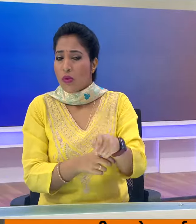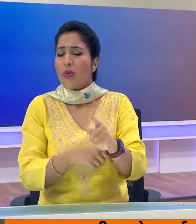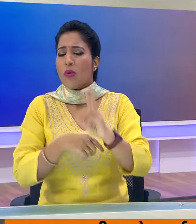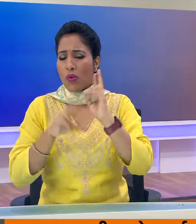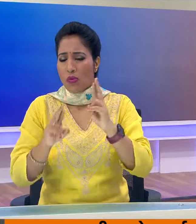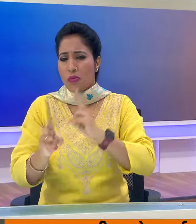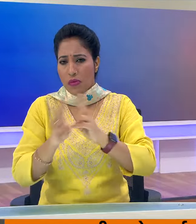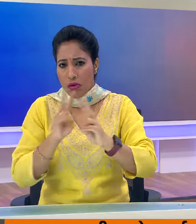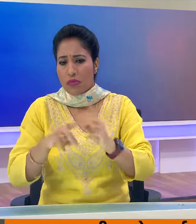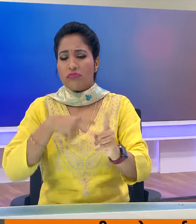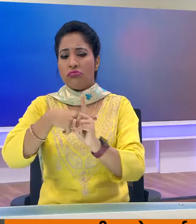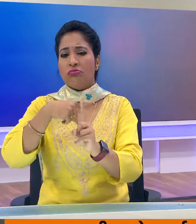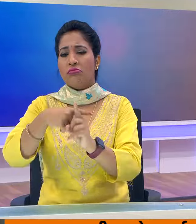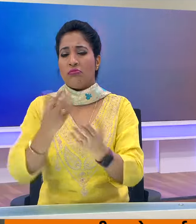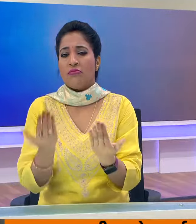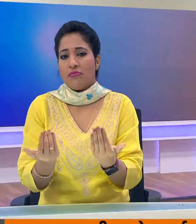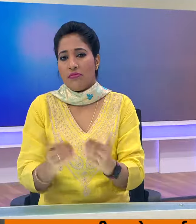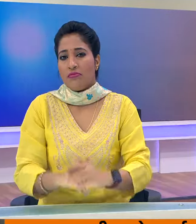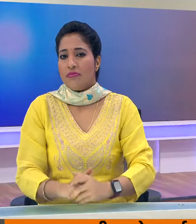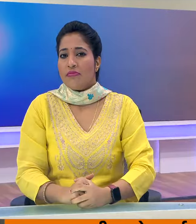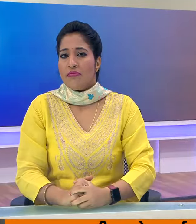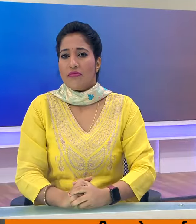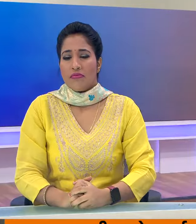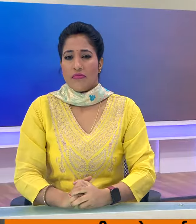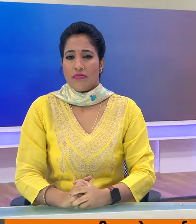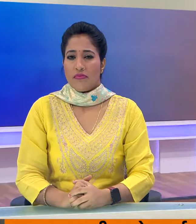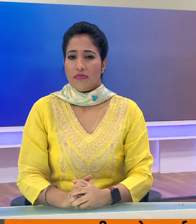सार्थक चर्चा हो सकेगी।